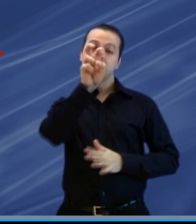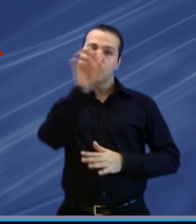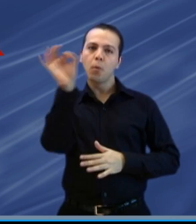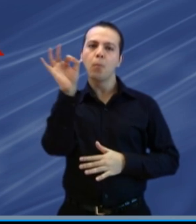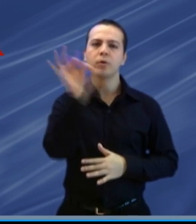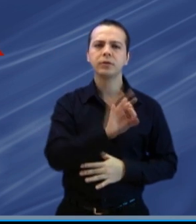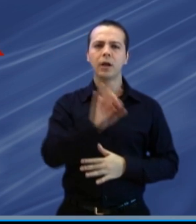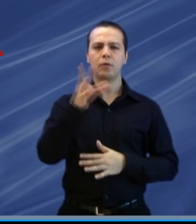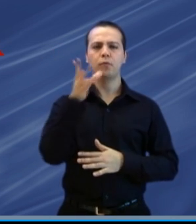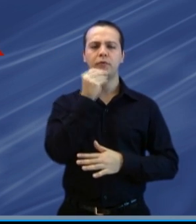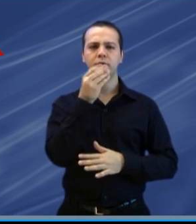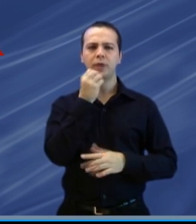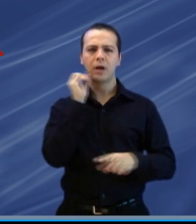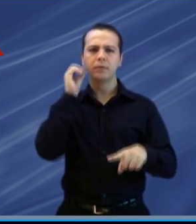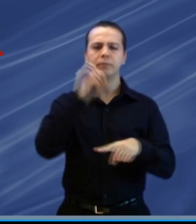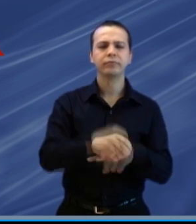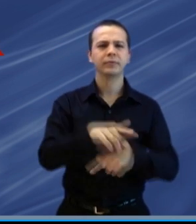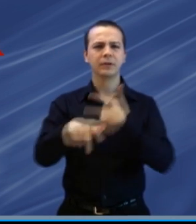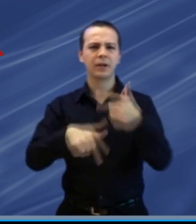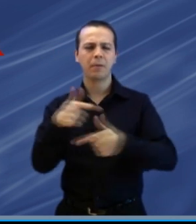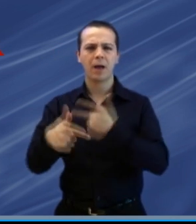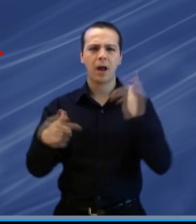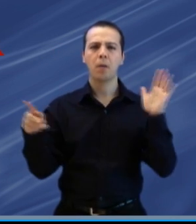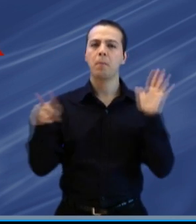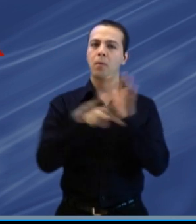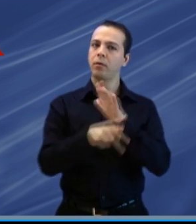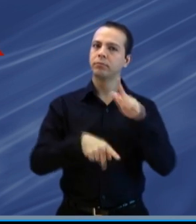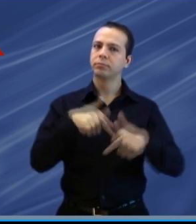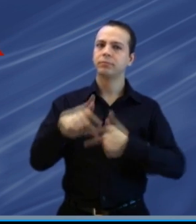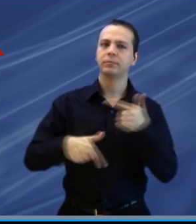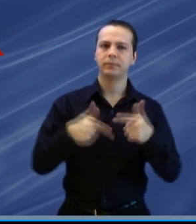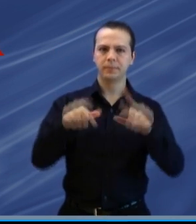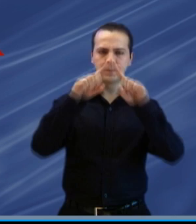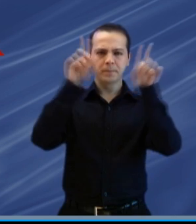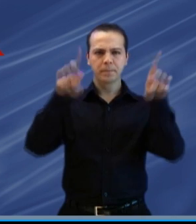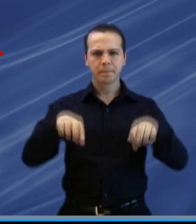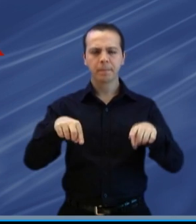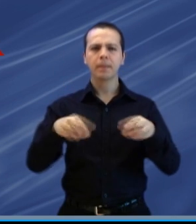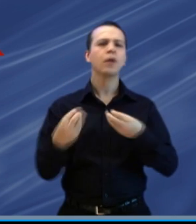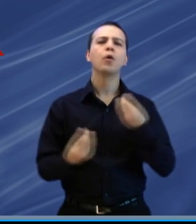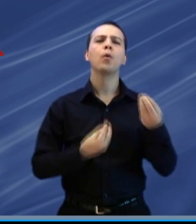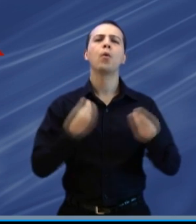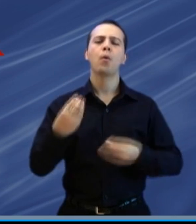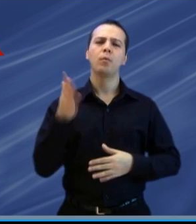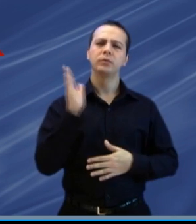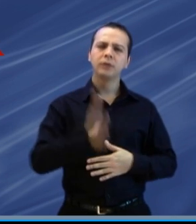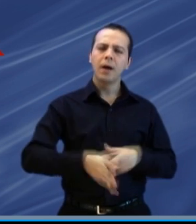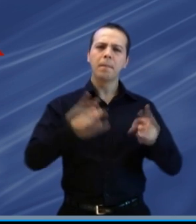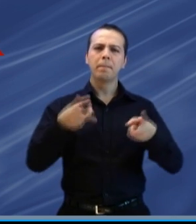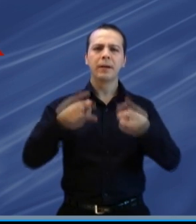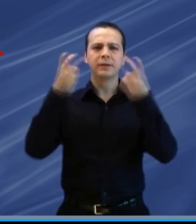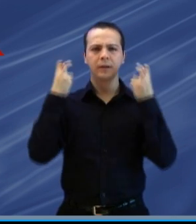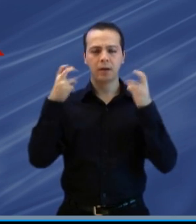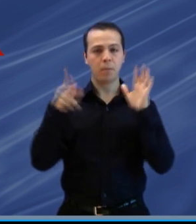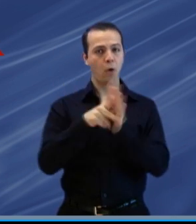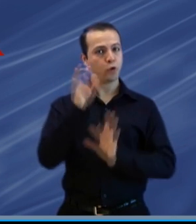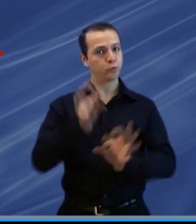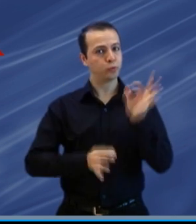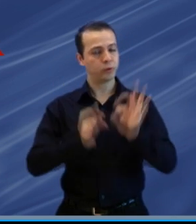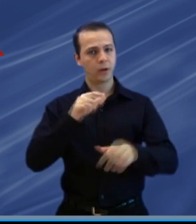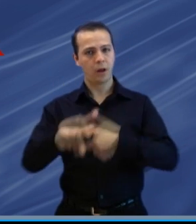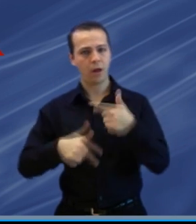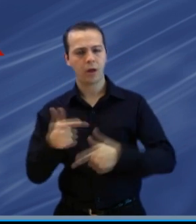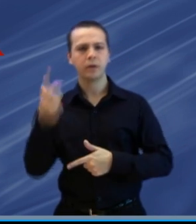de funcionários que se enquadre dentro dessas características. E aí, o que nós estamos vendo é que a Justiça de Trabalho de São